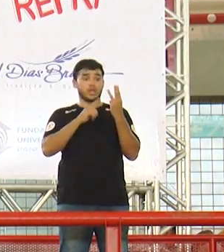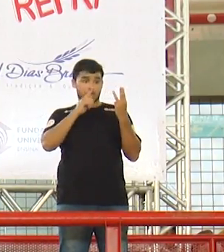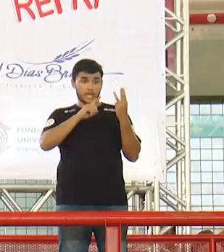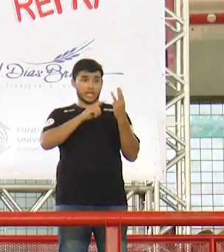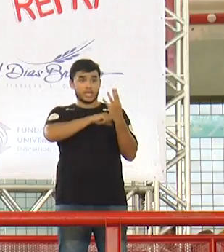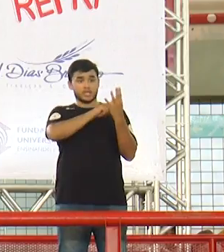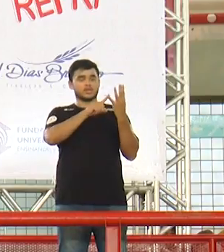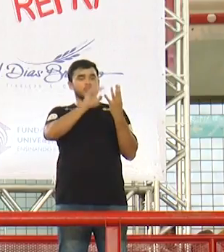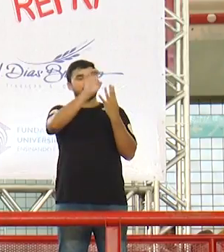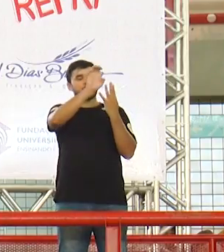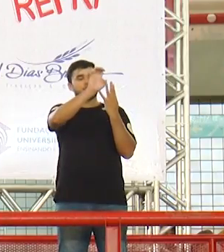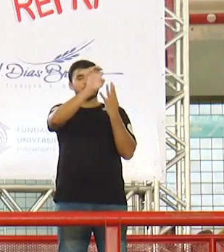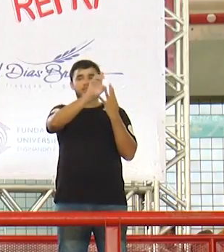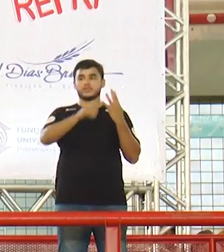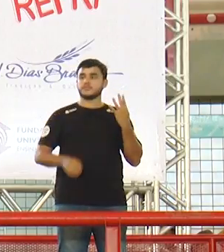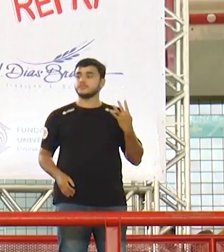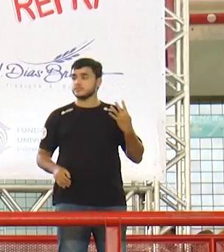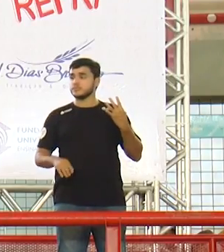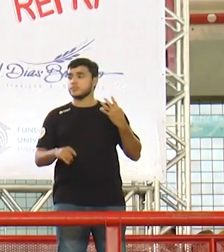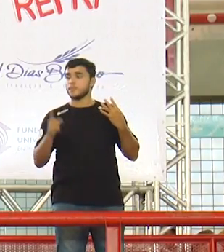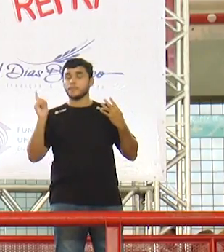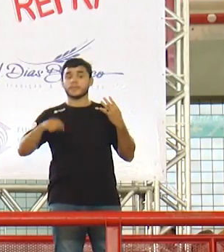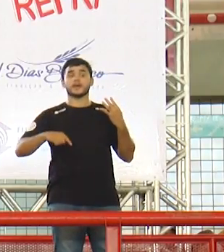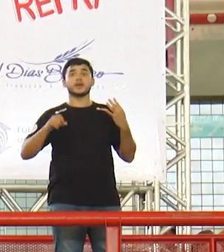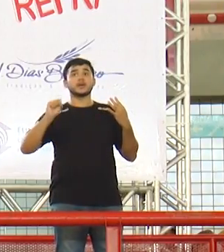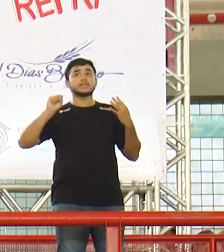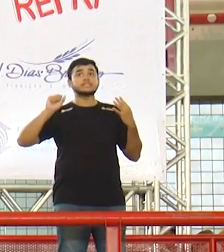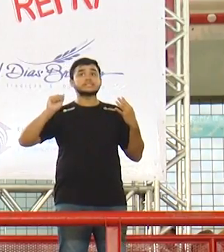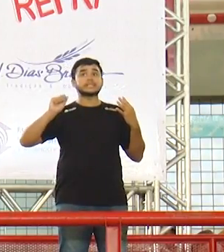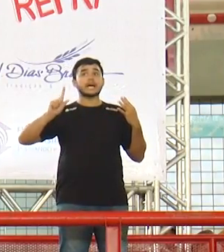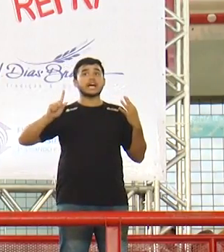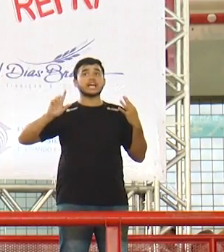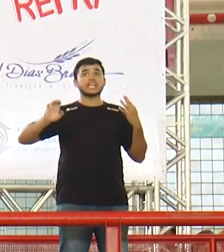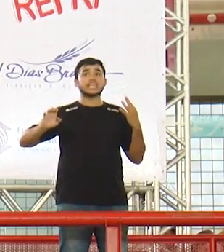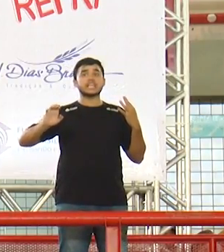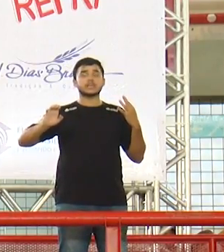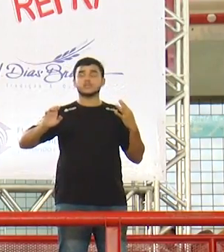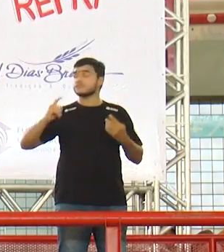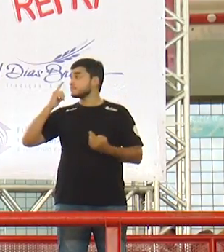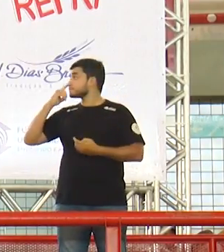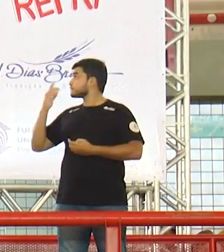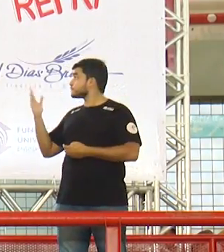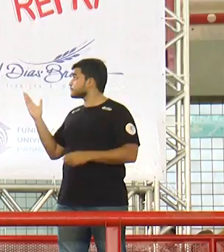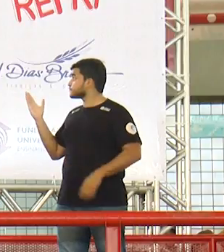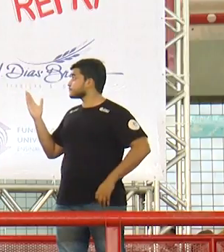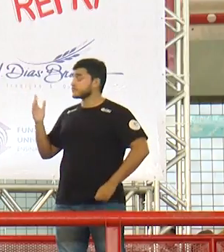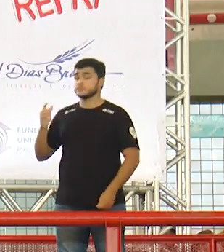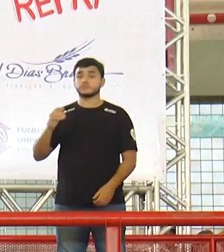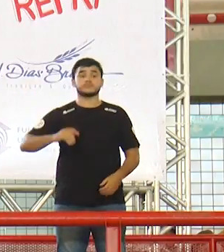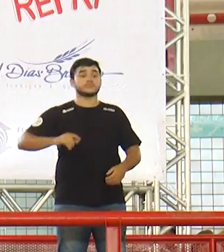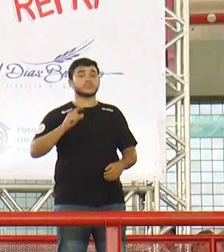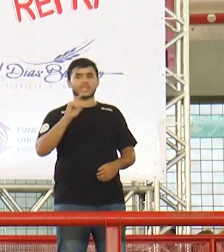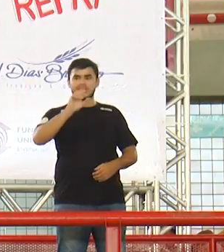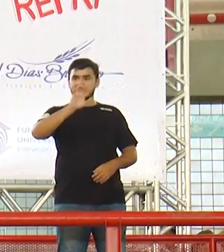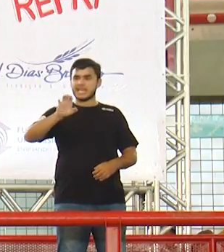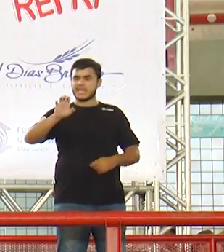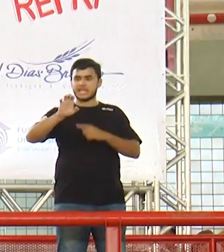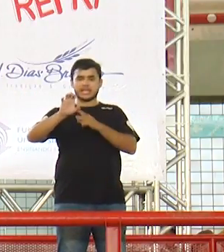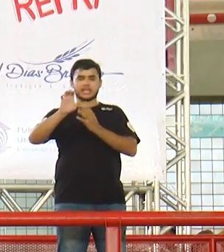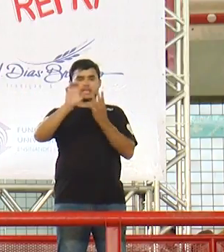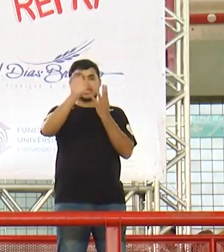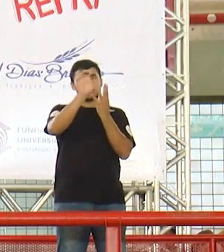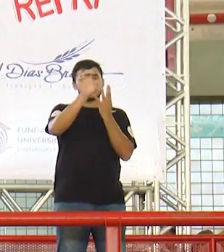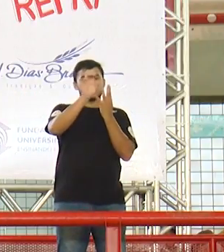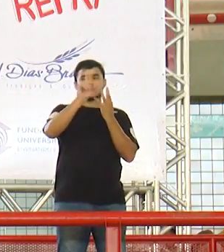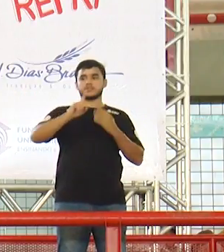pronunciado. Quem fala sangue, esse E tem som de I, né? Eu tenho uma amiga que é de Santa Catarina que ela fala assim, leite